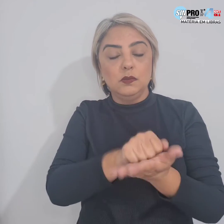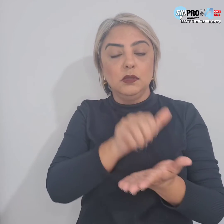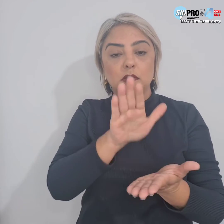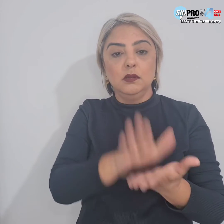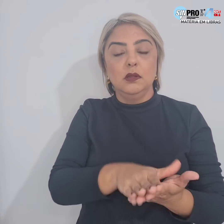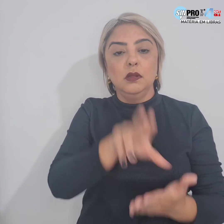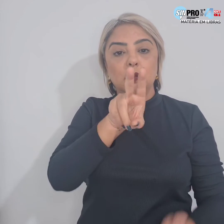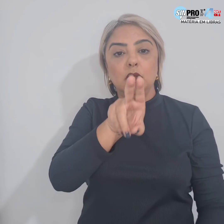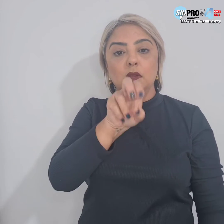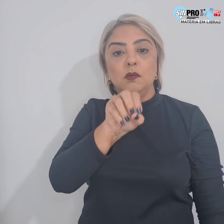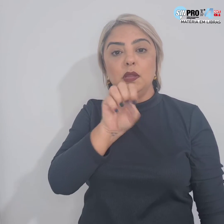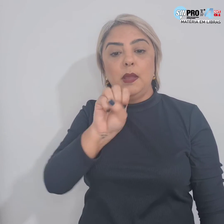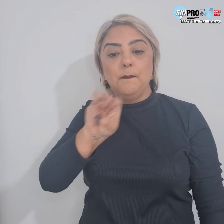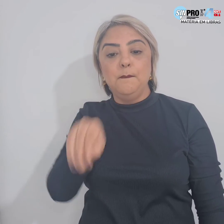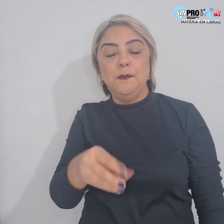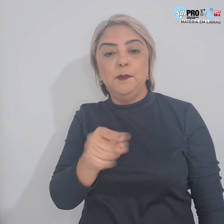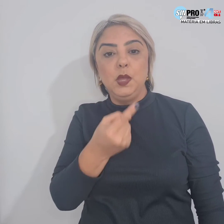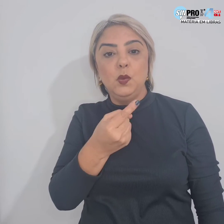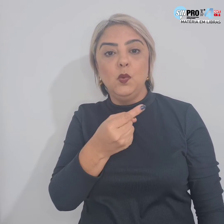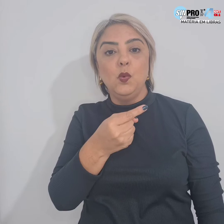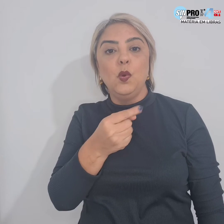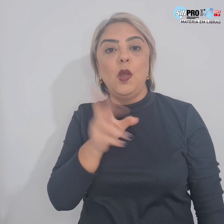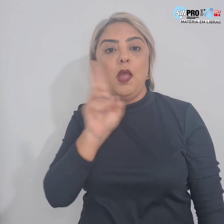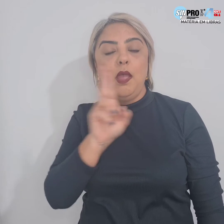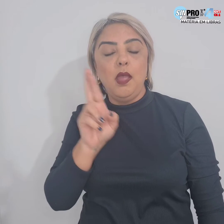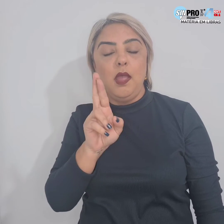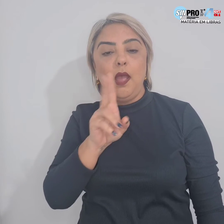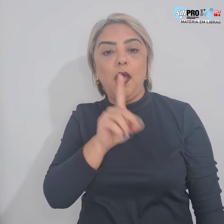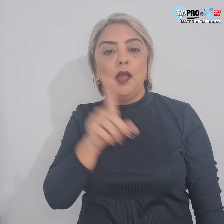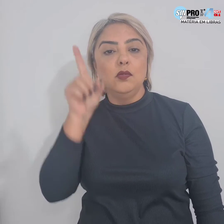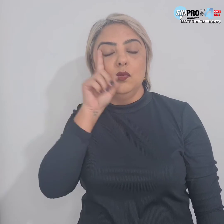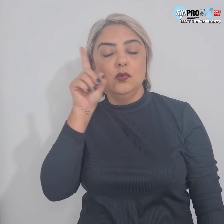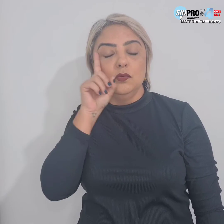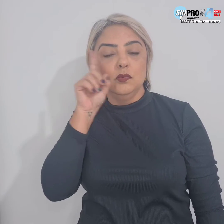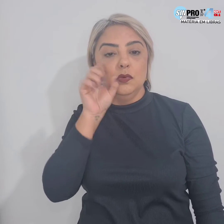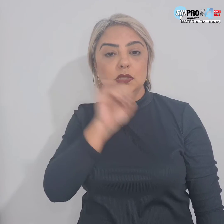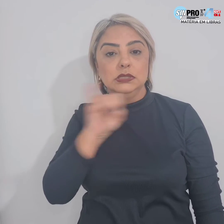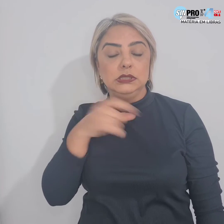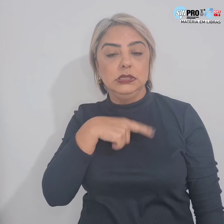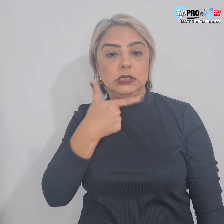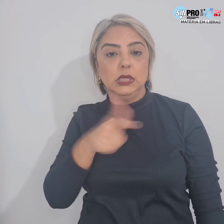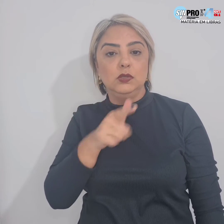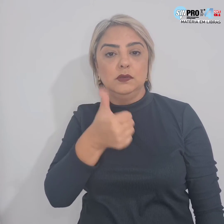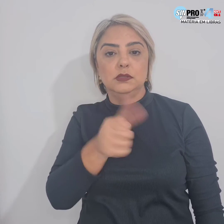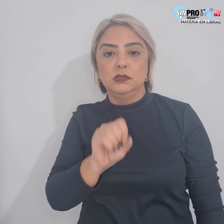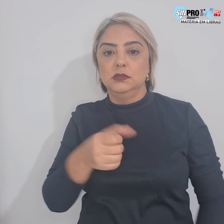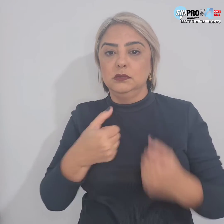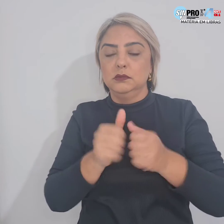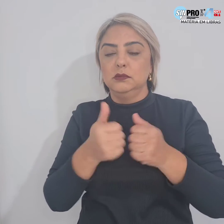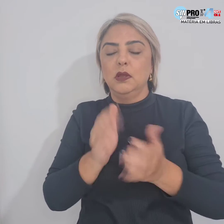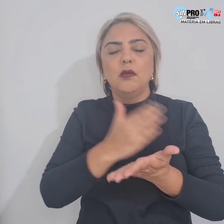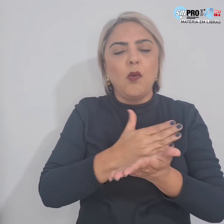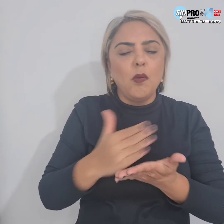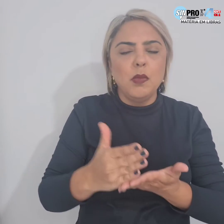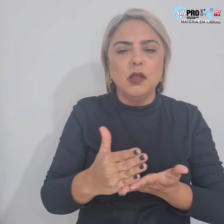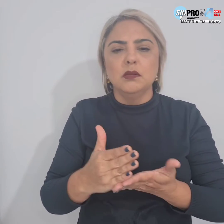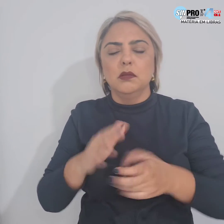mil por dia em caso de descumprimento. Desde que começou a pandemia,